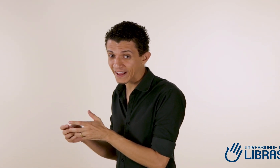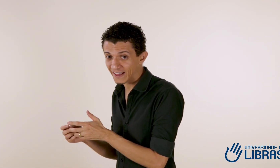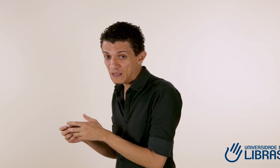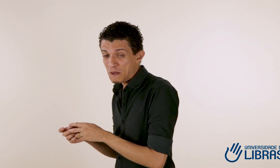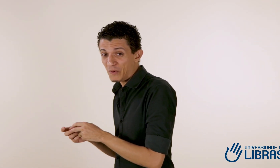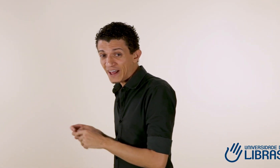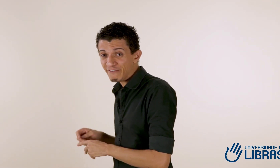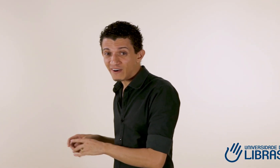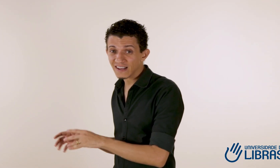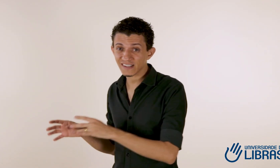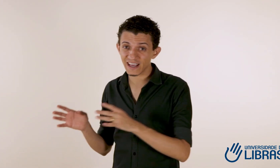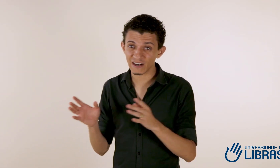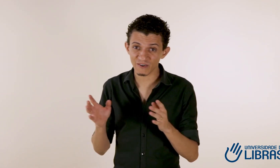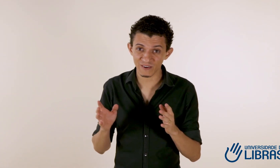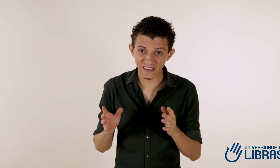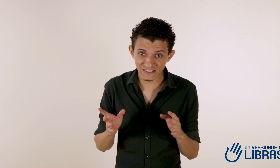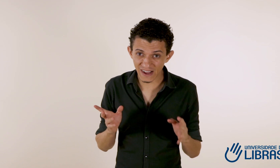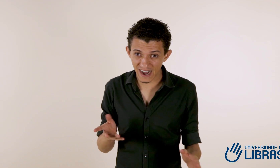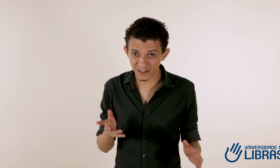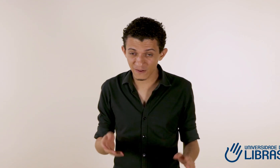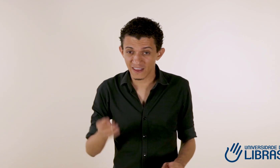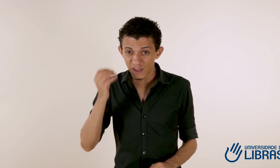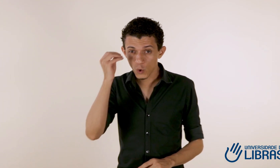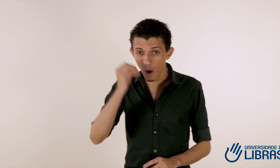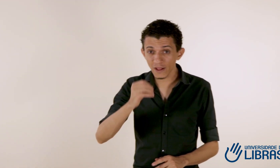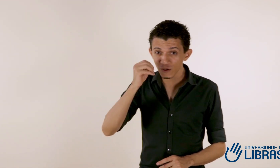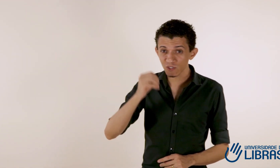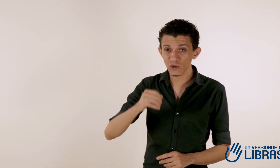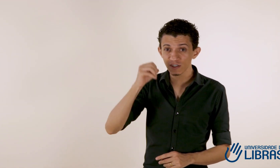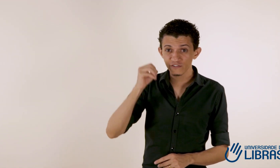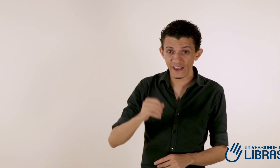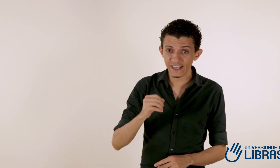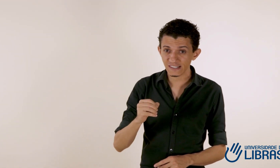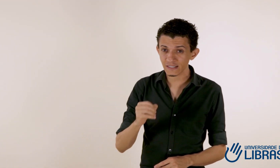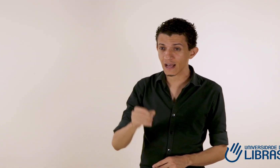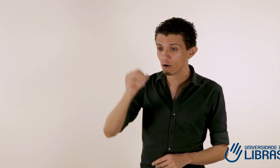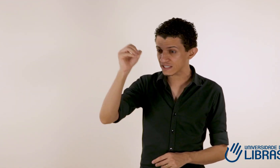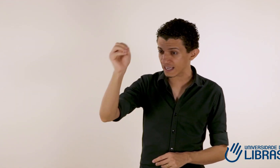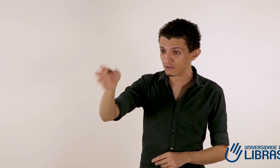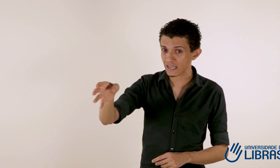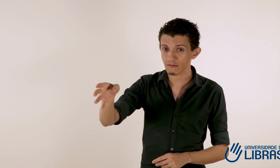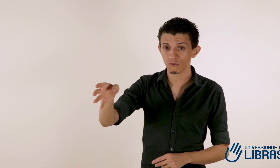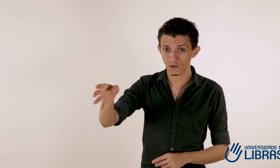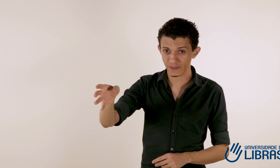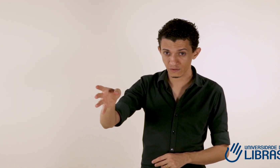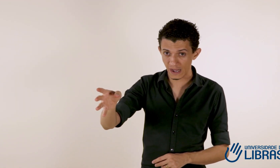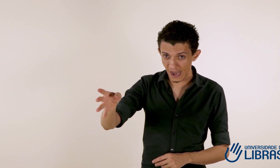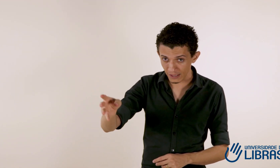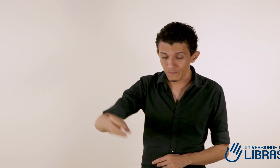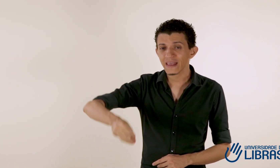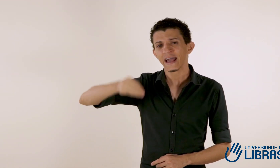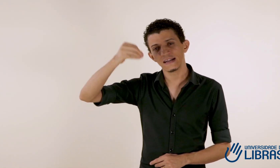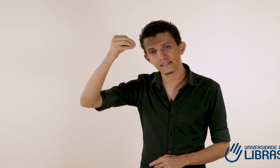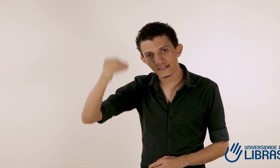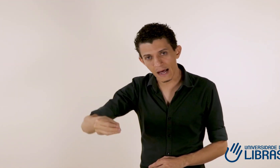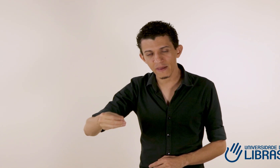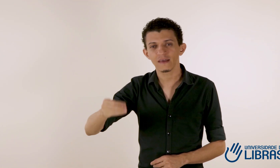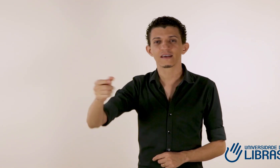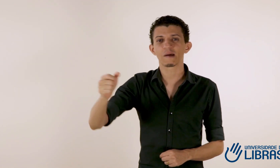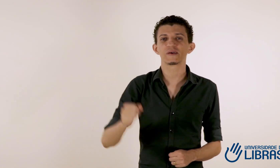correta, porém fazem ele no contexto errado. E quando os surdos veem esse sinal sendo usado no contexto errado, eles sabem que a